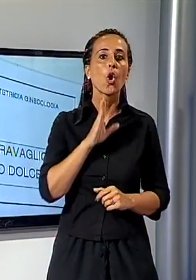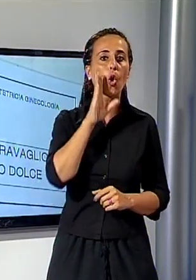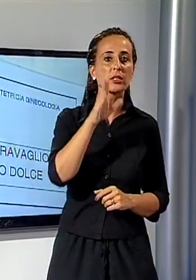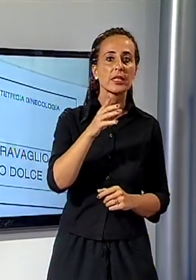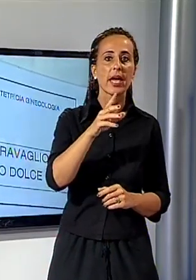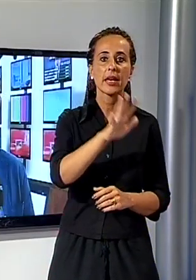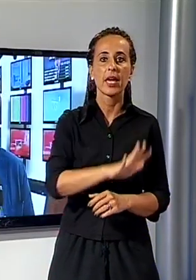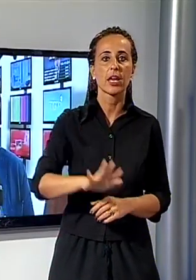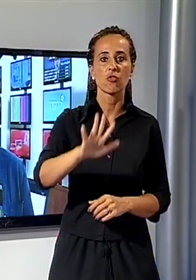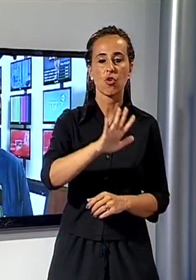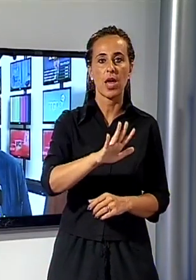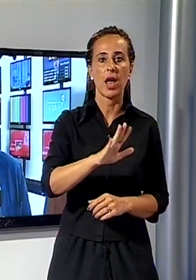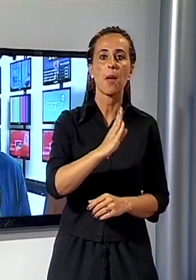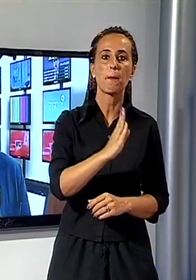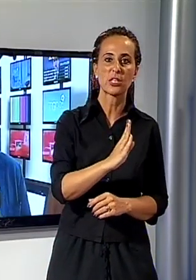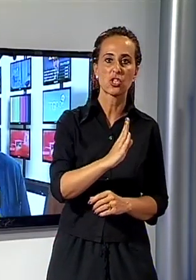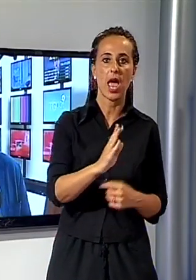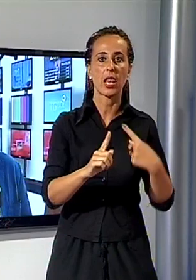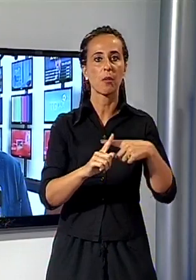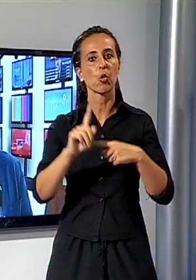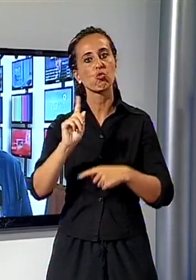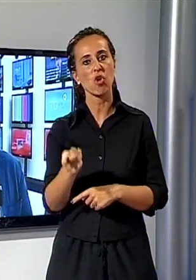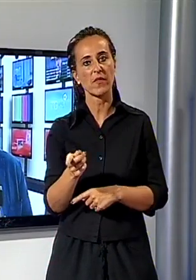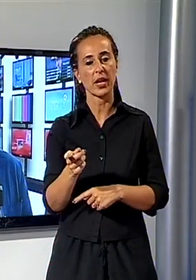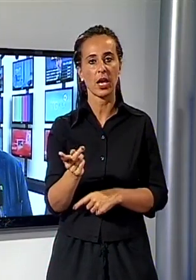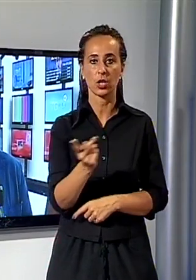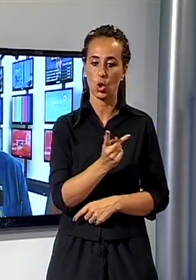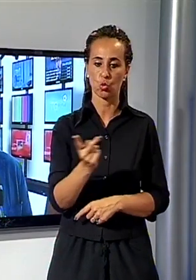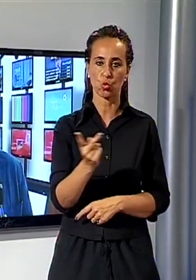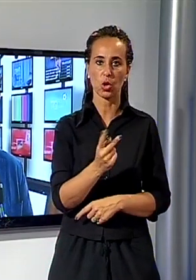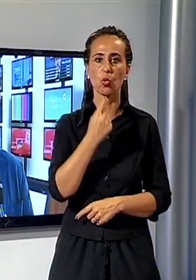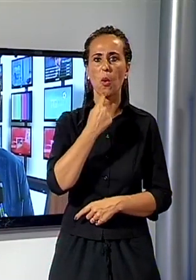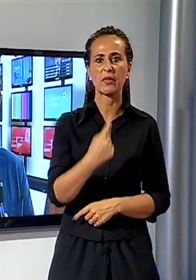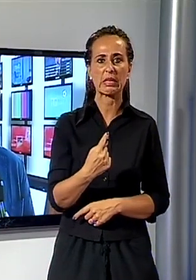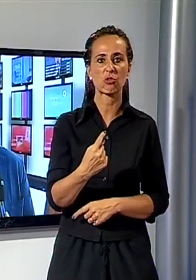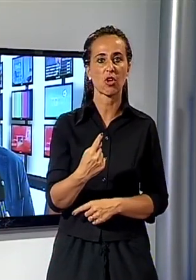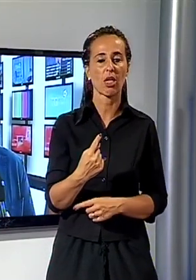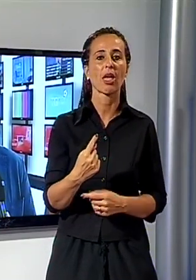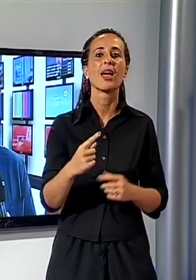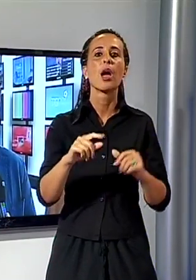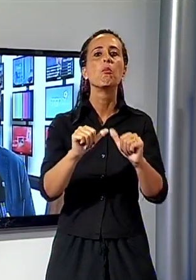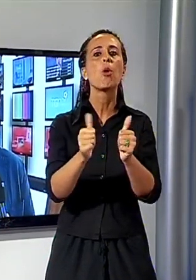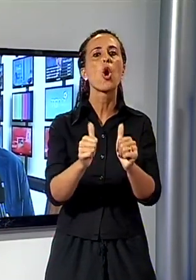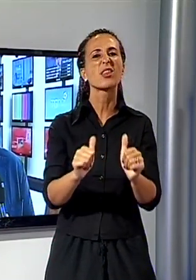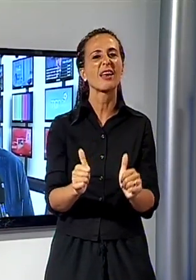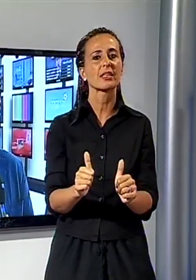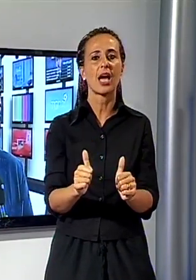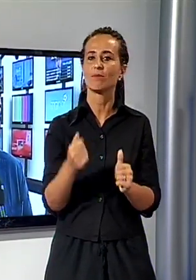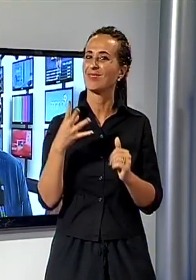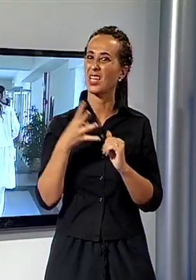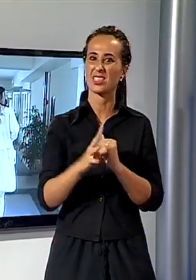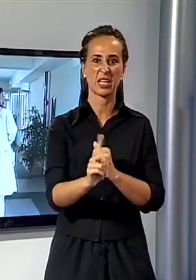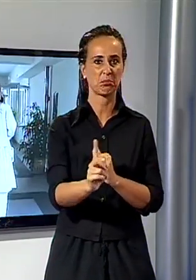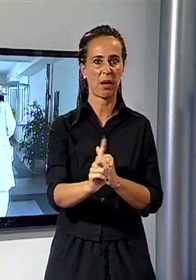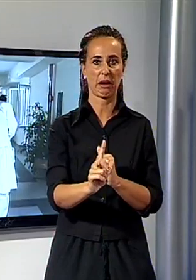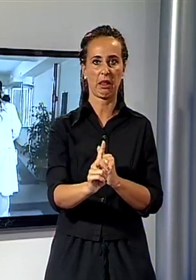è un ottimo professionista, molto stimato dalla comunità, ha detto Marco Bonini. Non vorrei si trattasse di una manovra per depotenziare